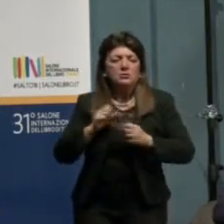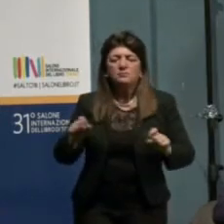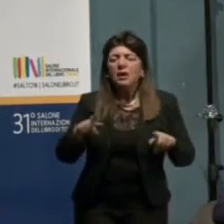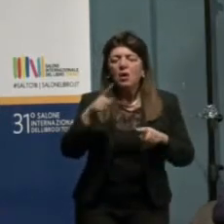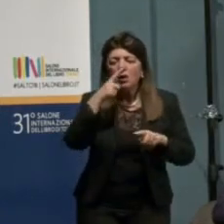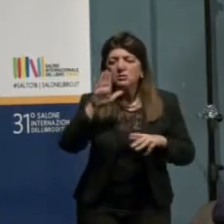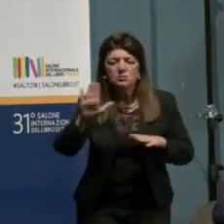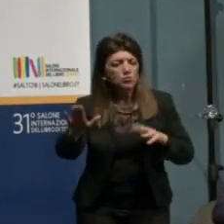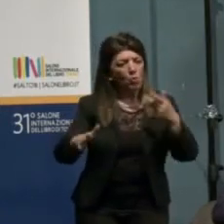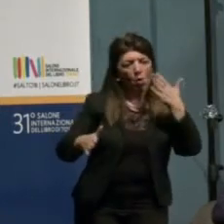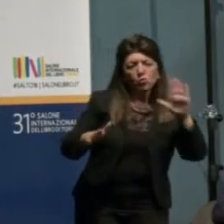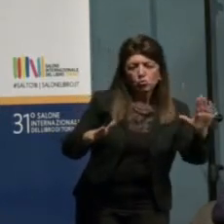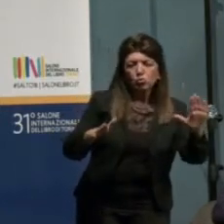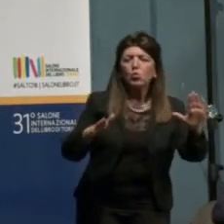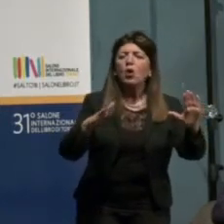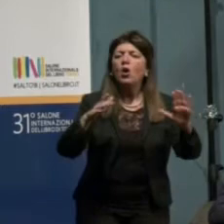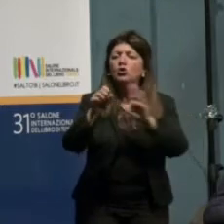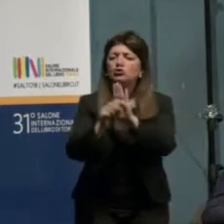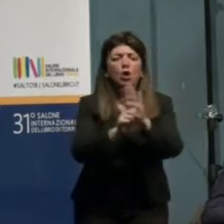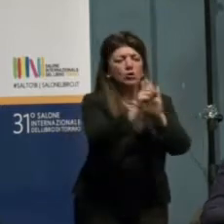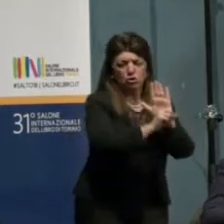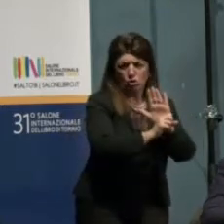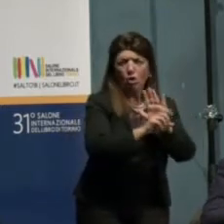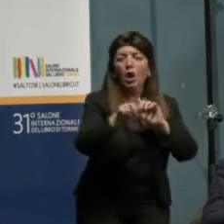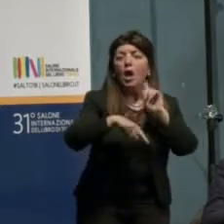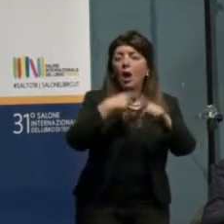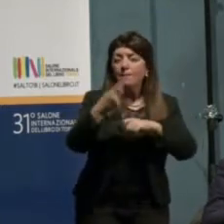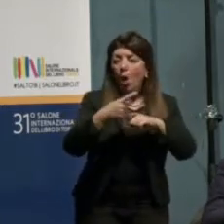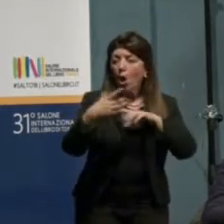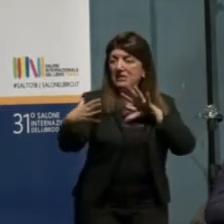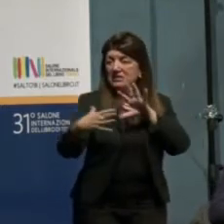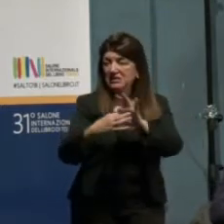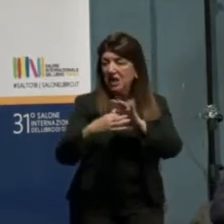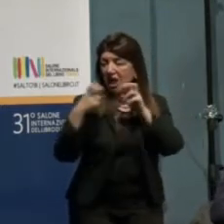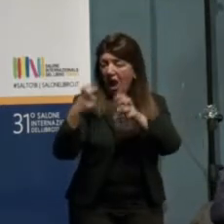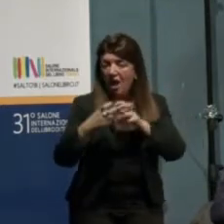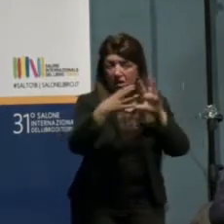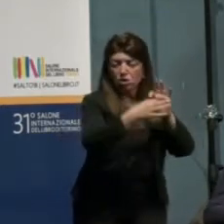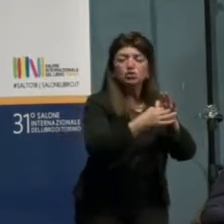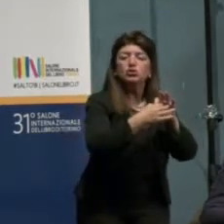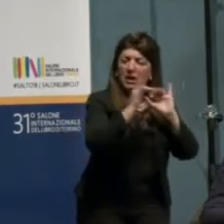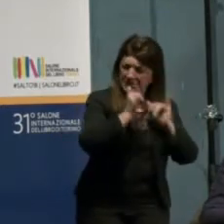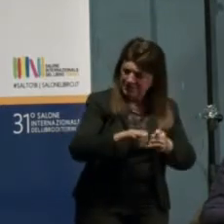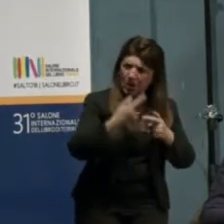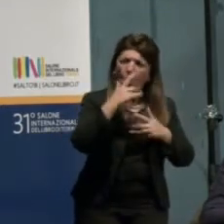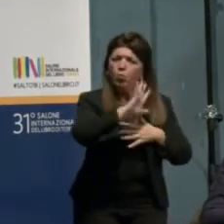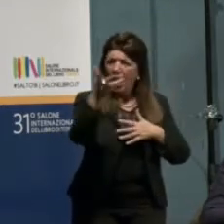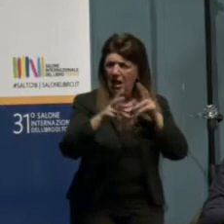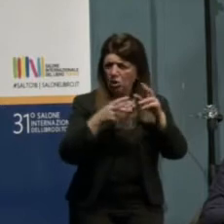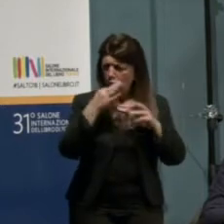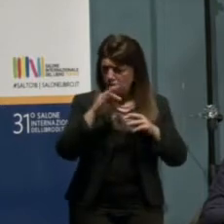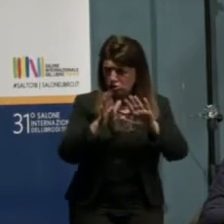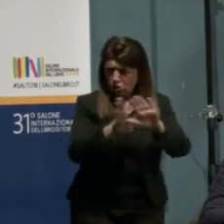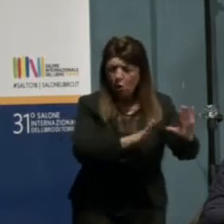questo sì questa è la forza e quindi dico alle scorte alla scorta mediatica